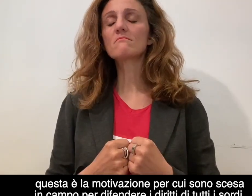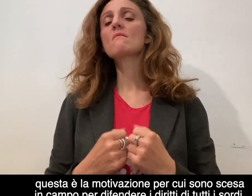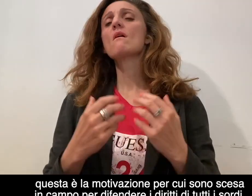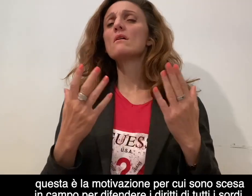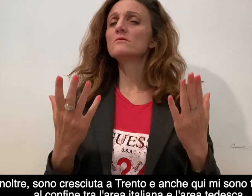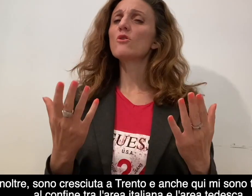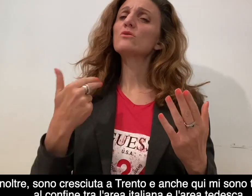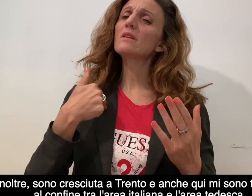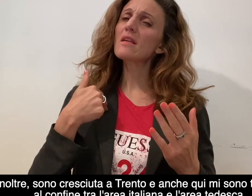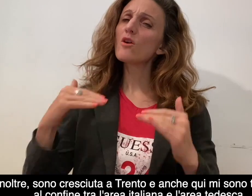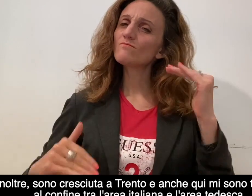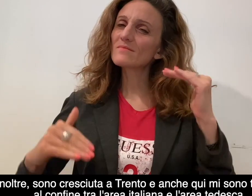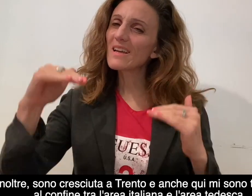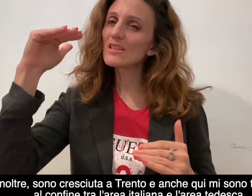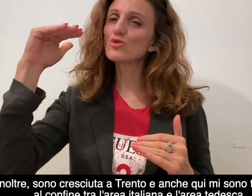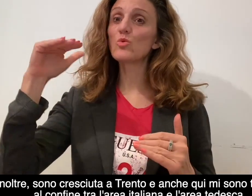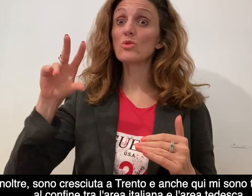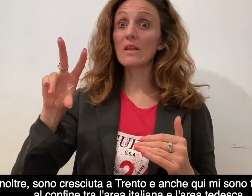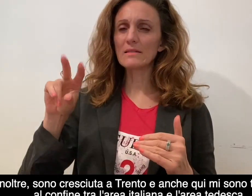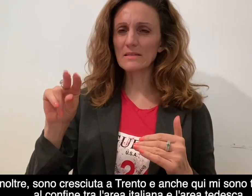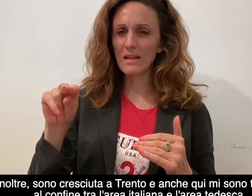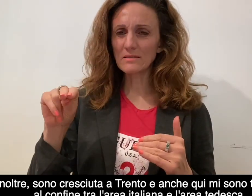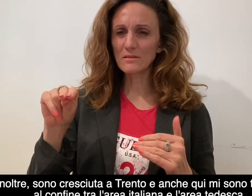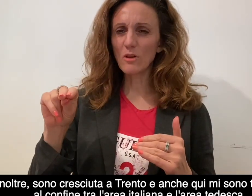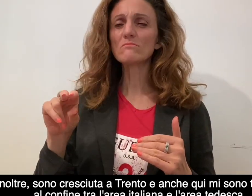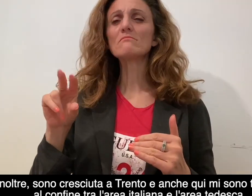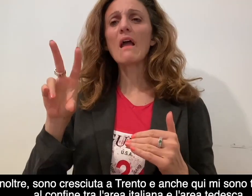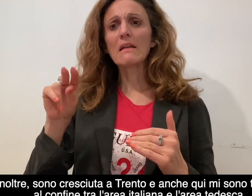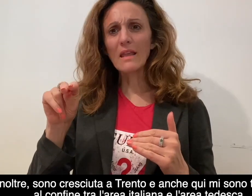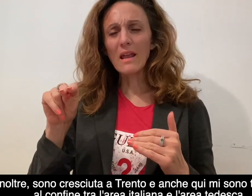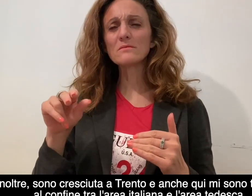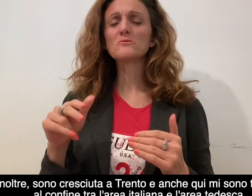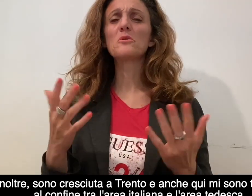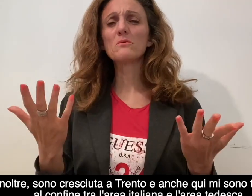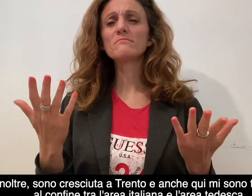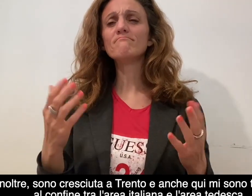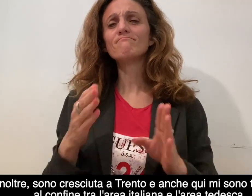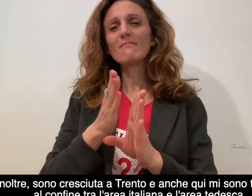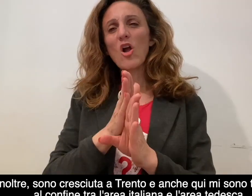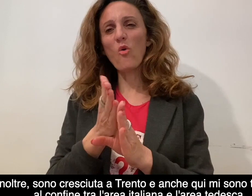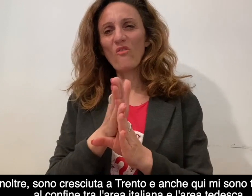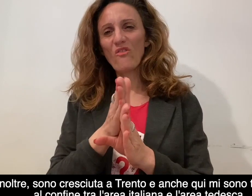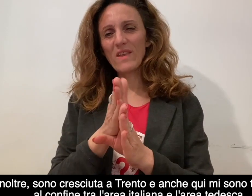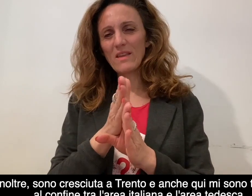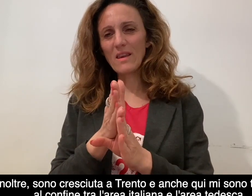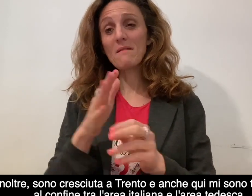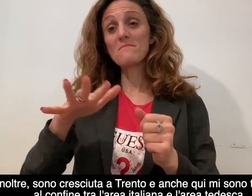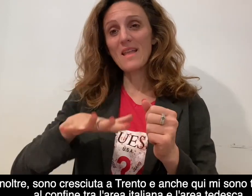inoltre sono cresciuta nella città di trento e anche qui mi sono trovata quasi al confine tra l'area italiana